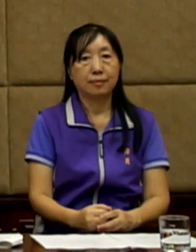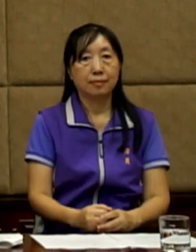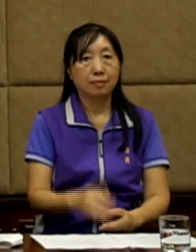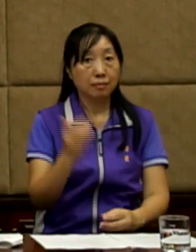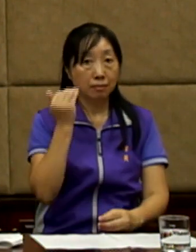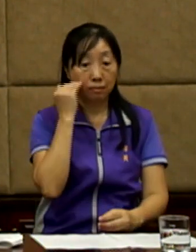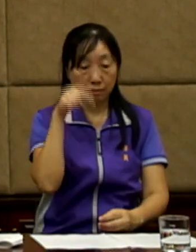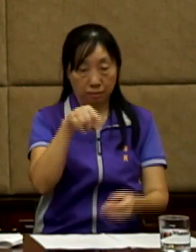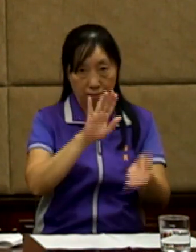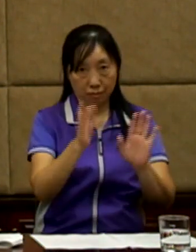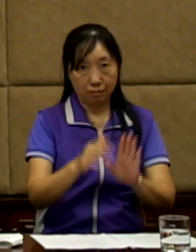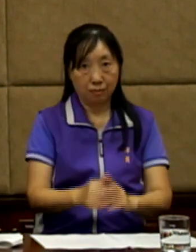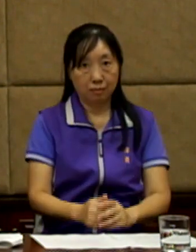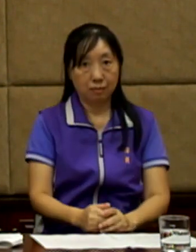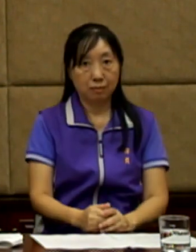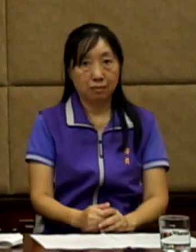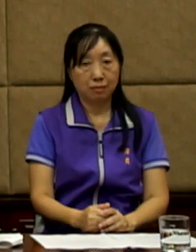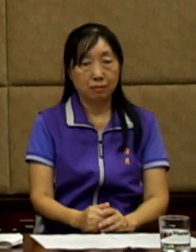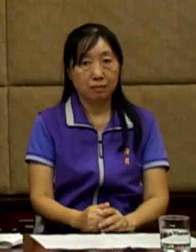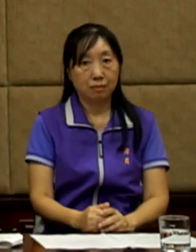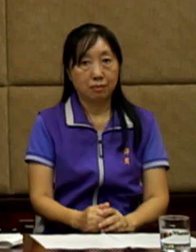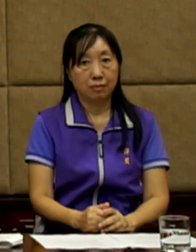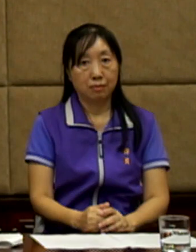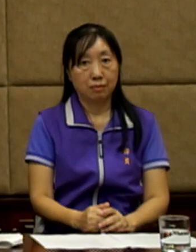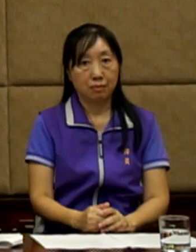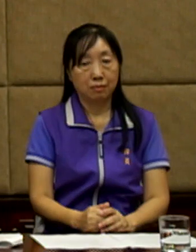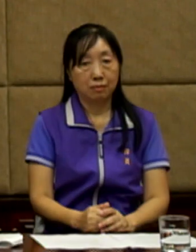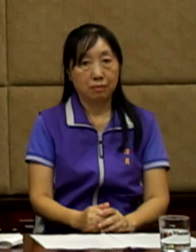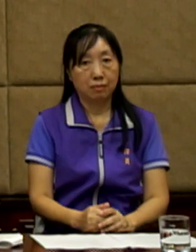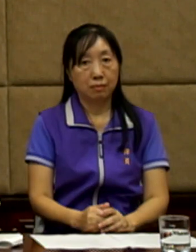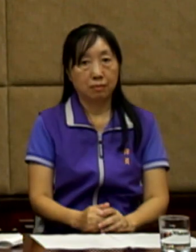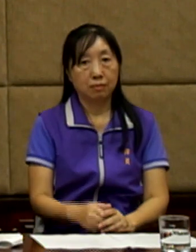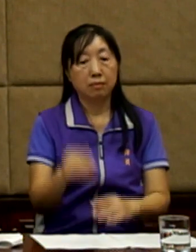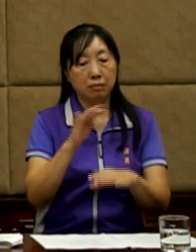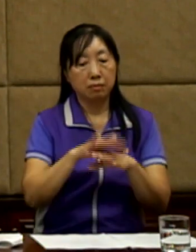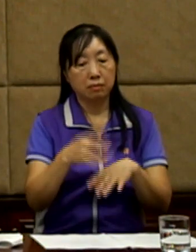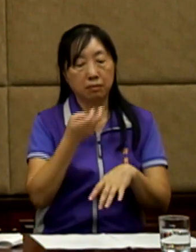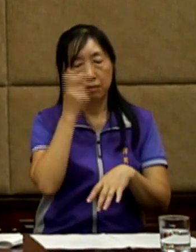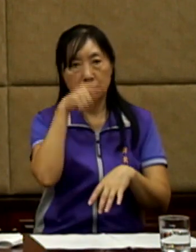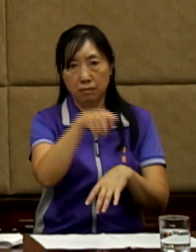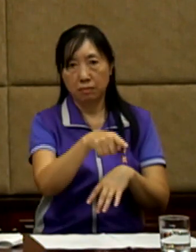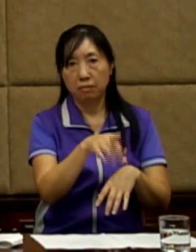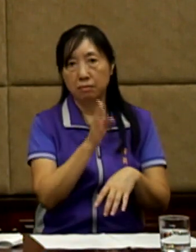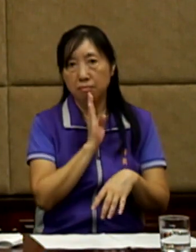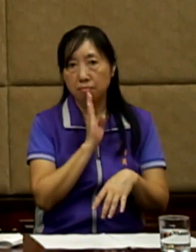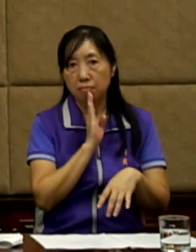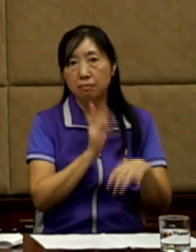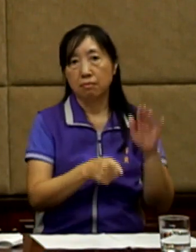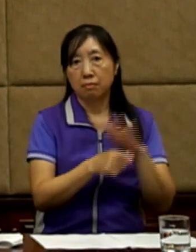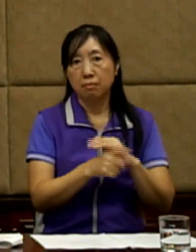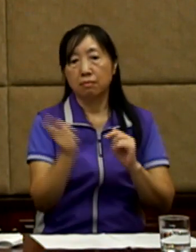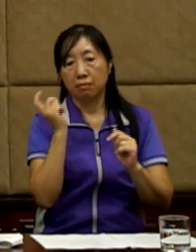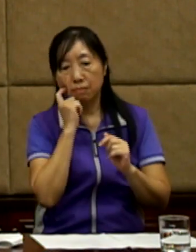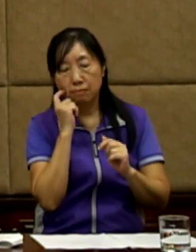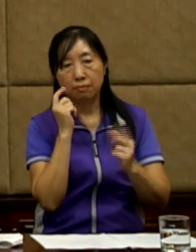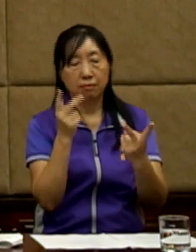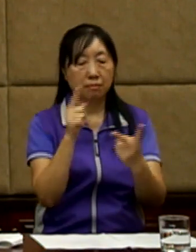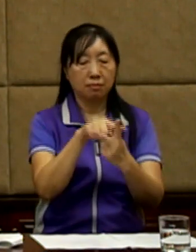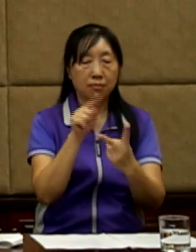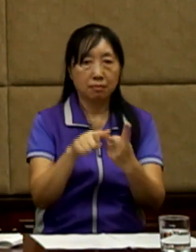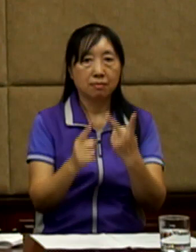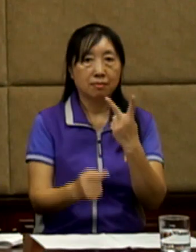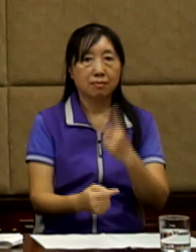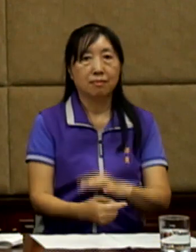这样子的话，就是说会有提供不实的资讯或违反他9大承诺的